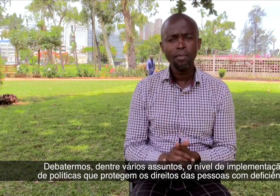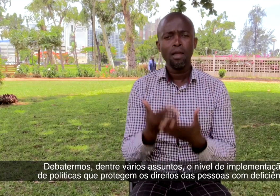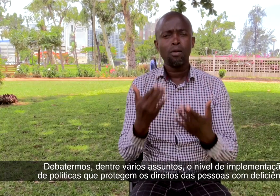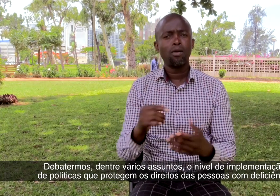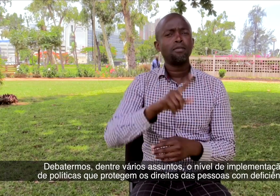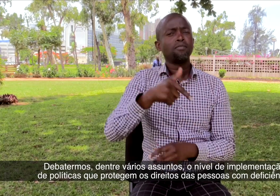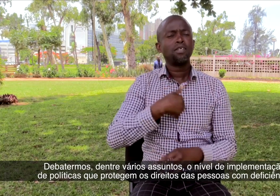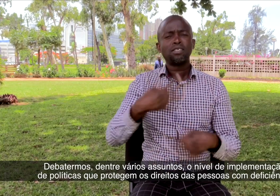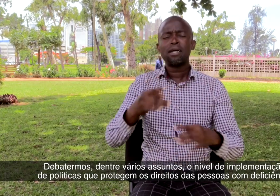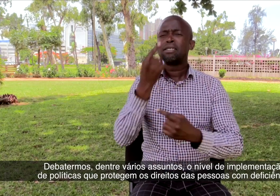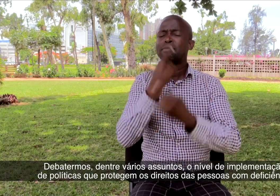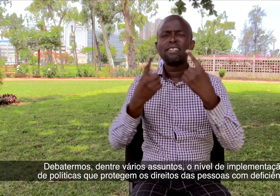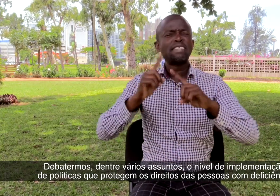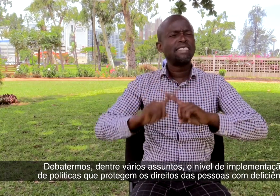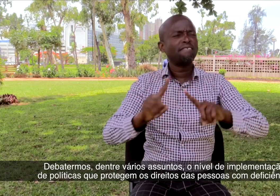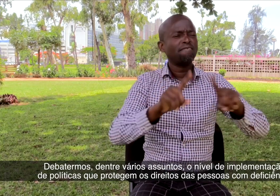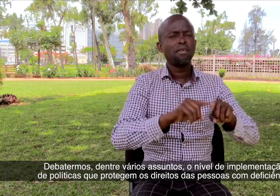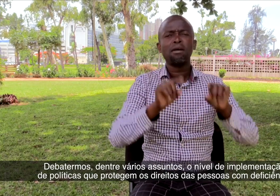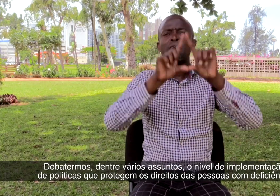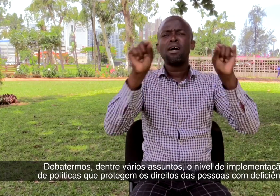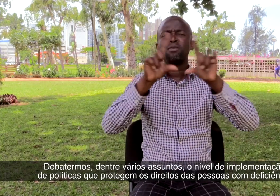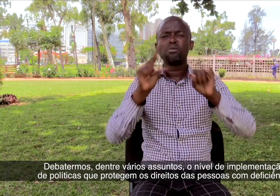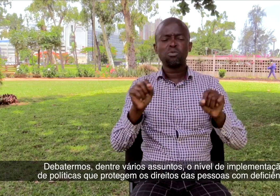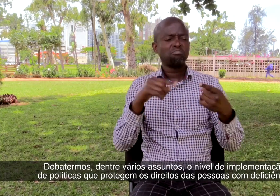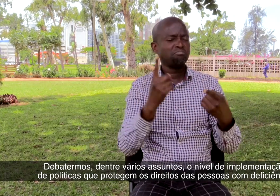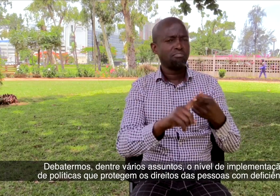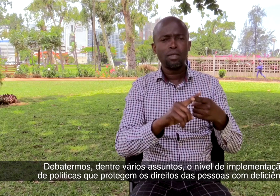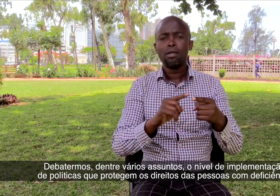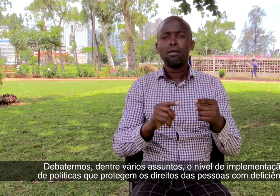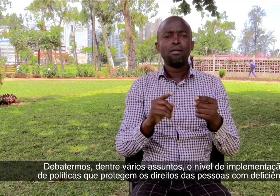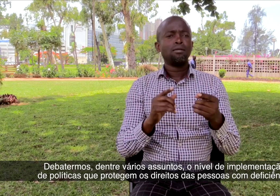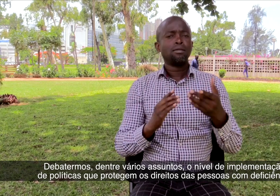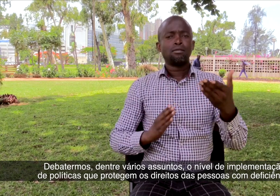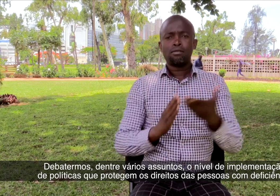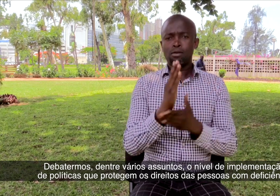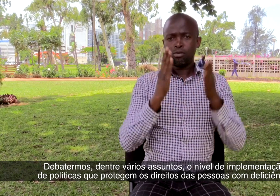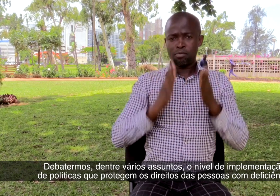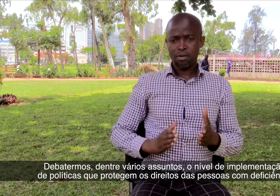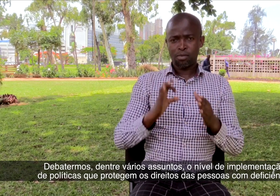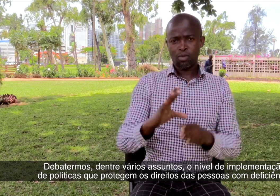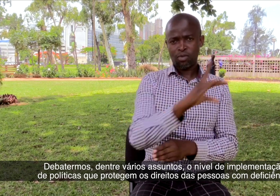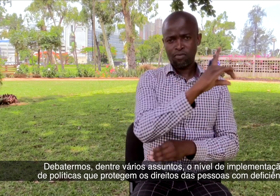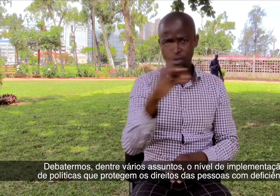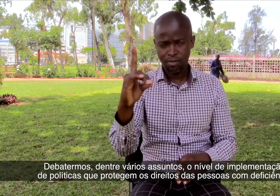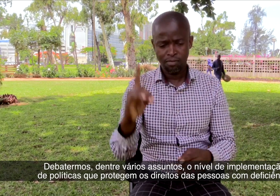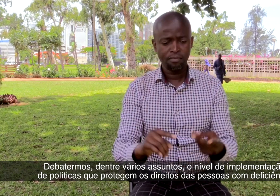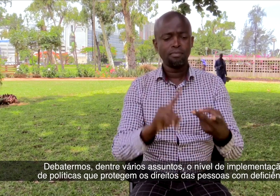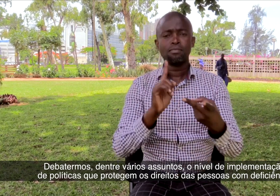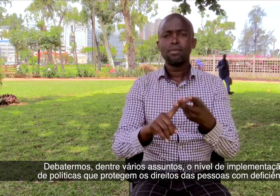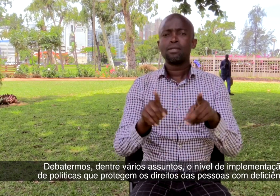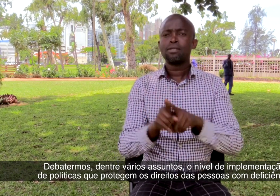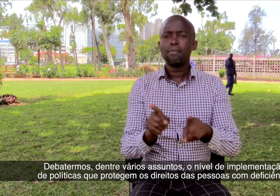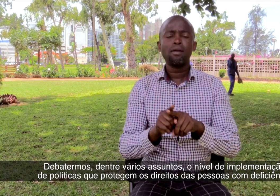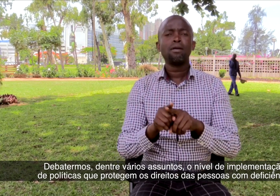Depois deste debate sobre os diferentes assuntos que tratamos assuntos relacionados com direitos